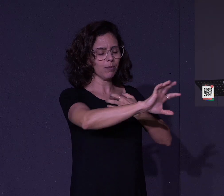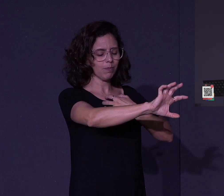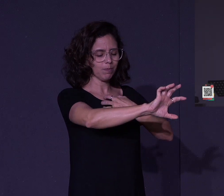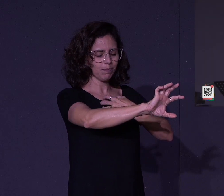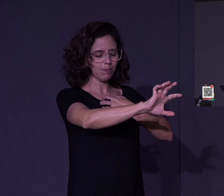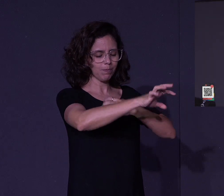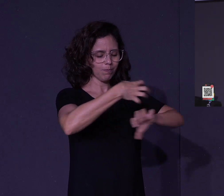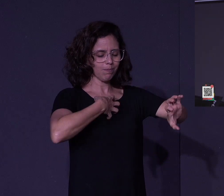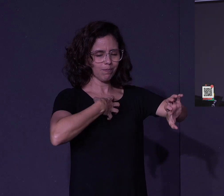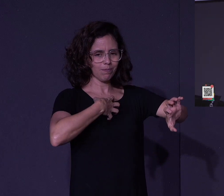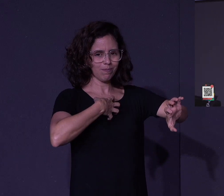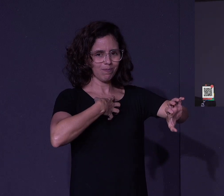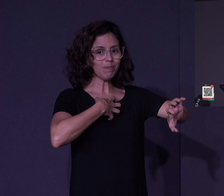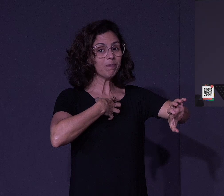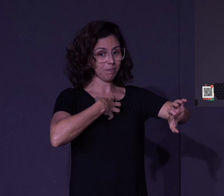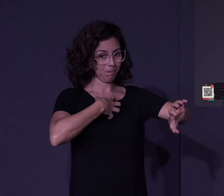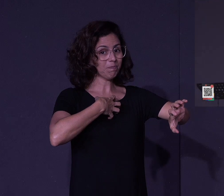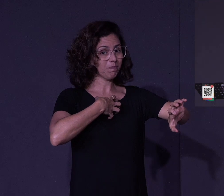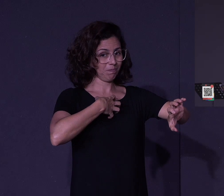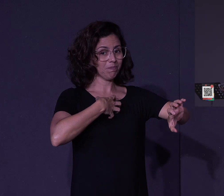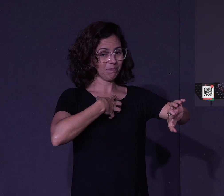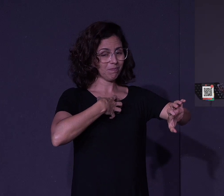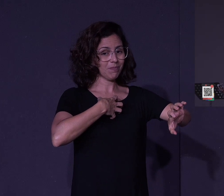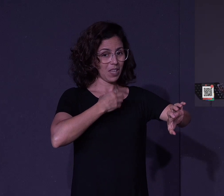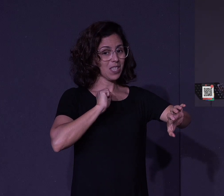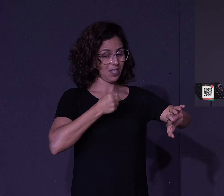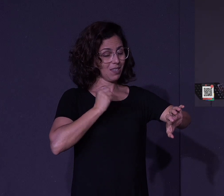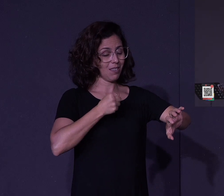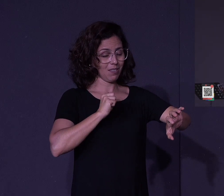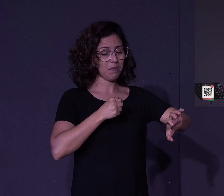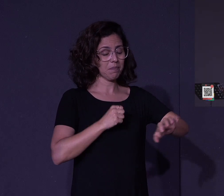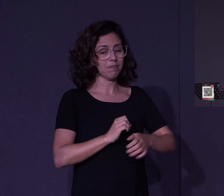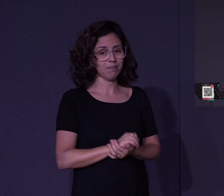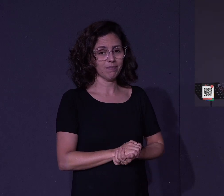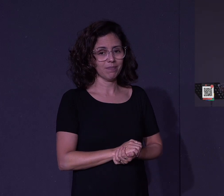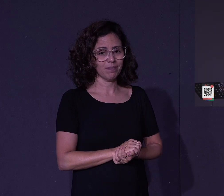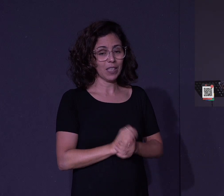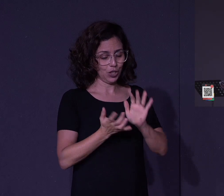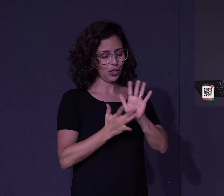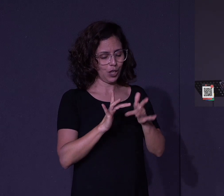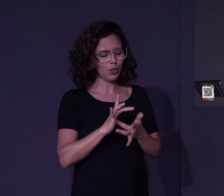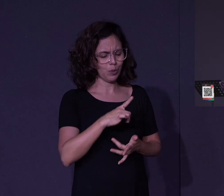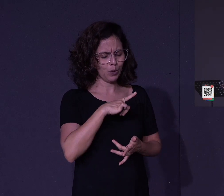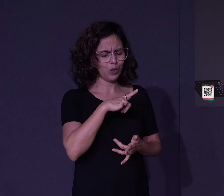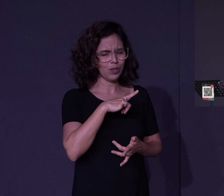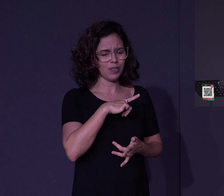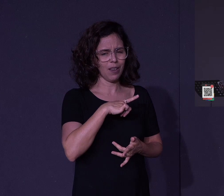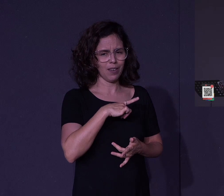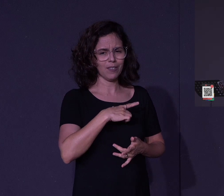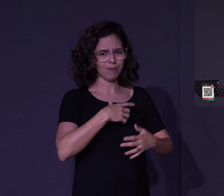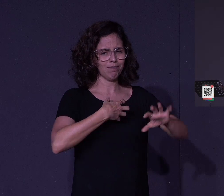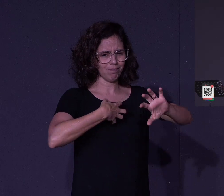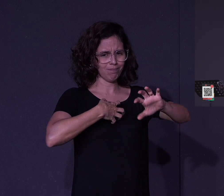Não poucas vezes nos evangelhos a gente vai ler: e Jesus se moveu de íntima compaixão.